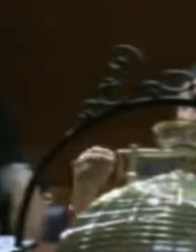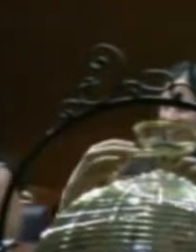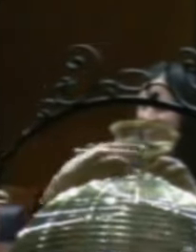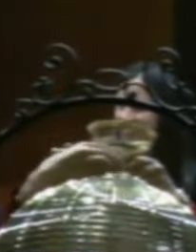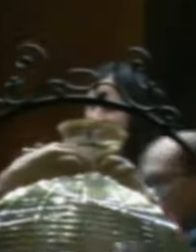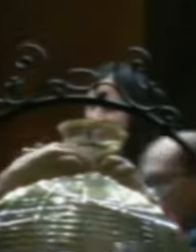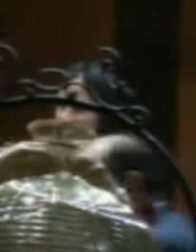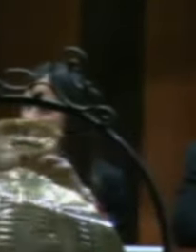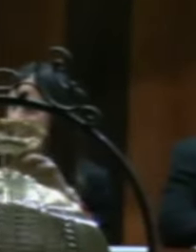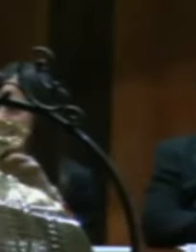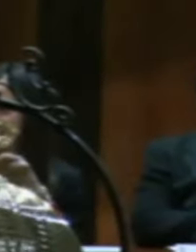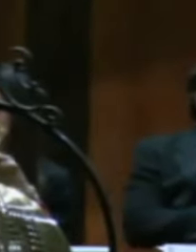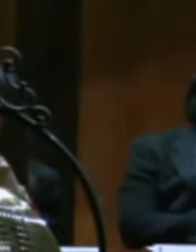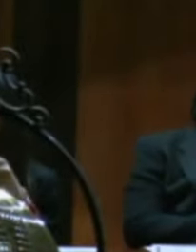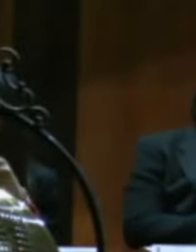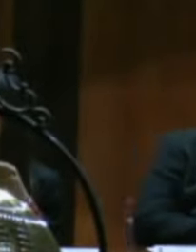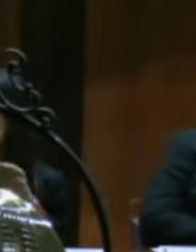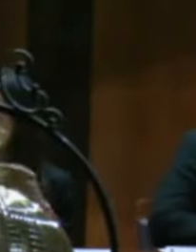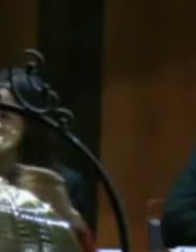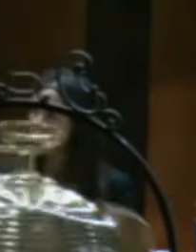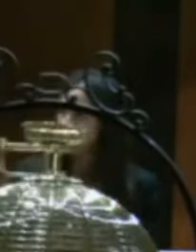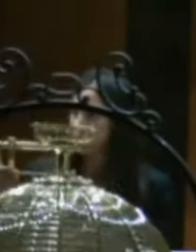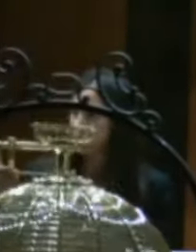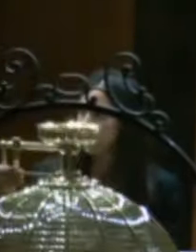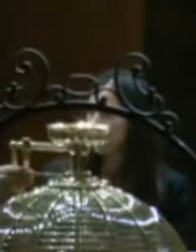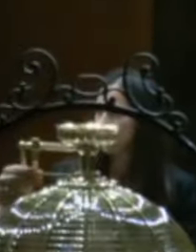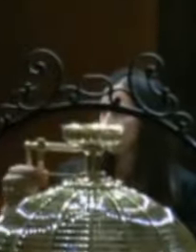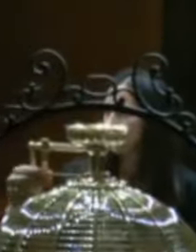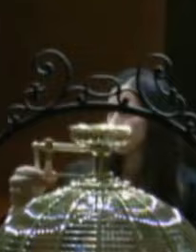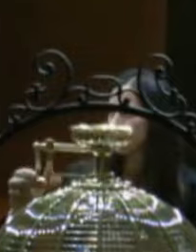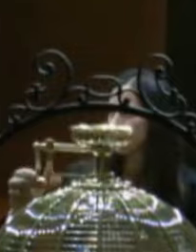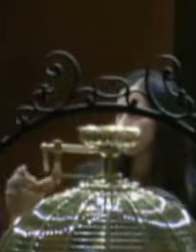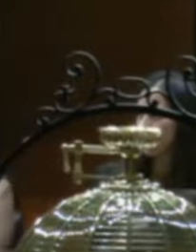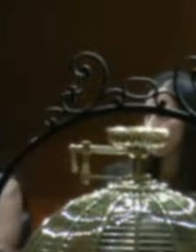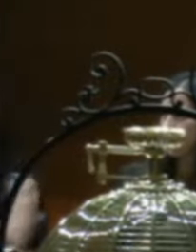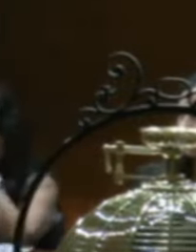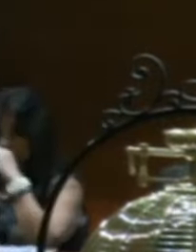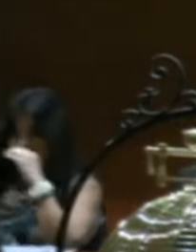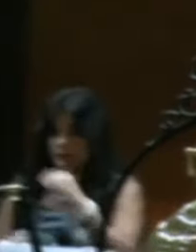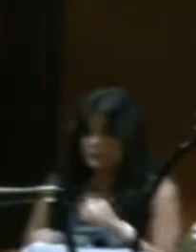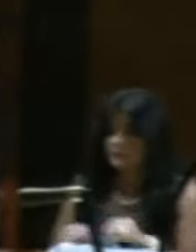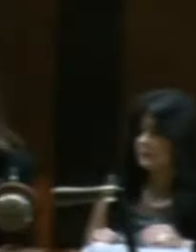nacional ellos saludarán a cada uno de los integrantes del